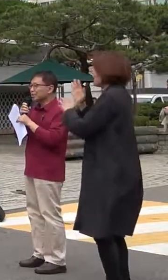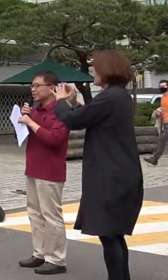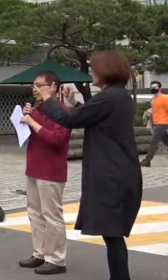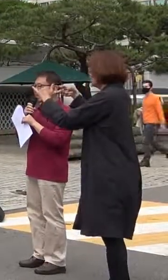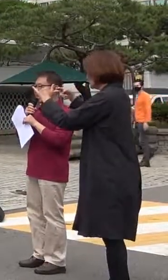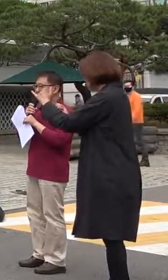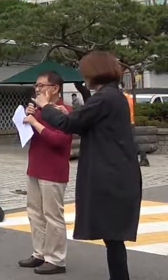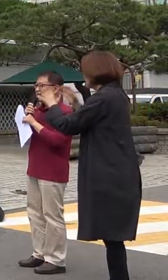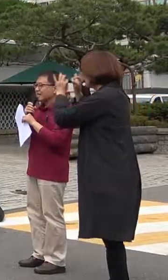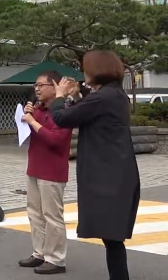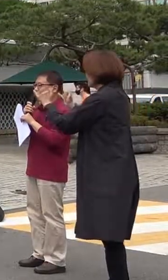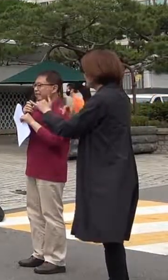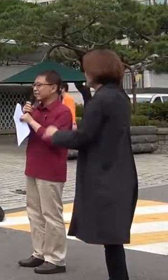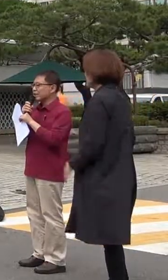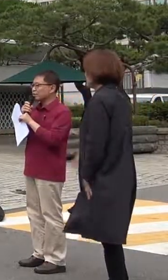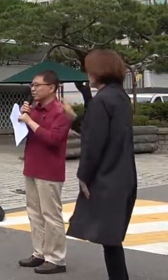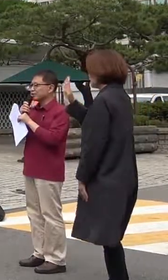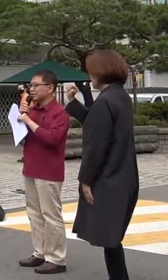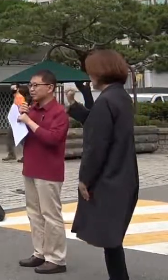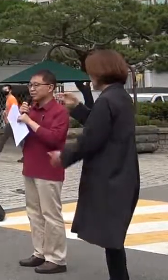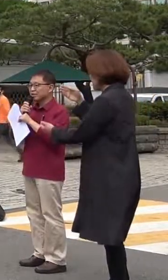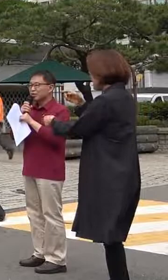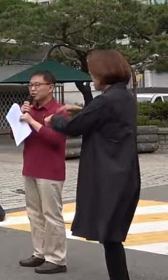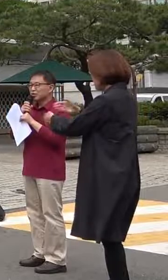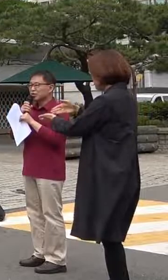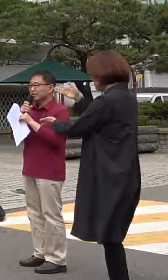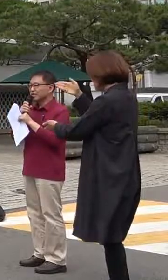농인도 시청자다. KBS 9시 뉴스